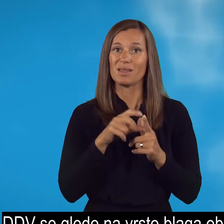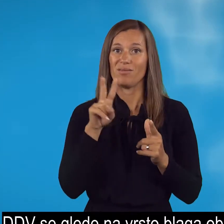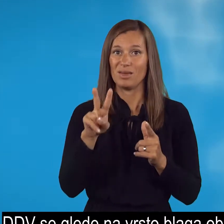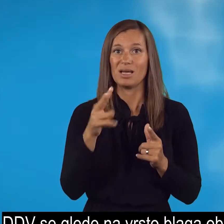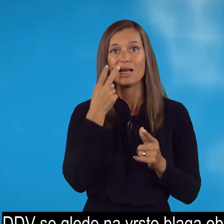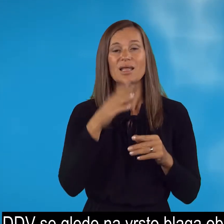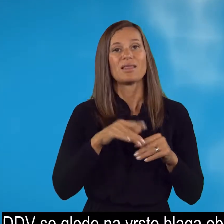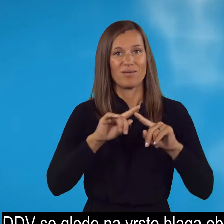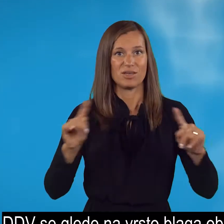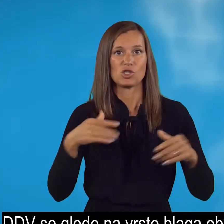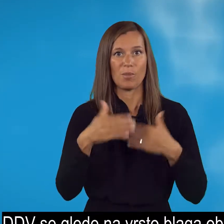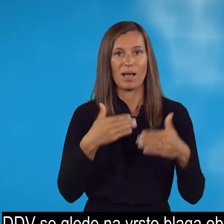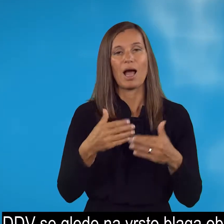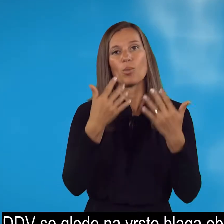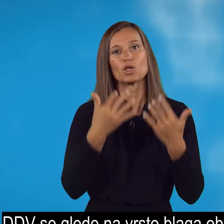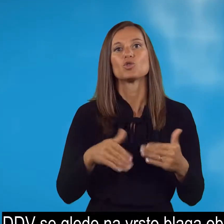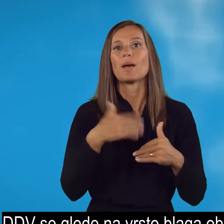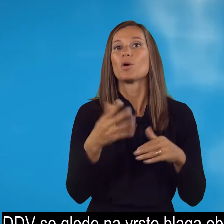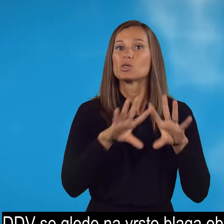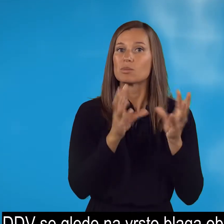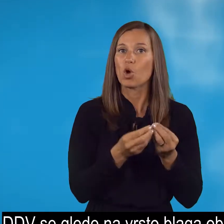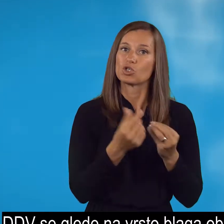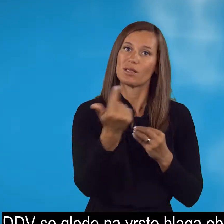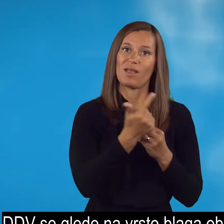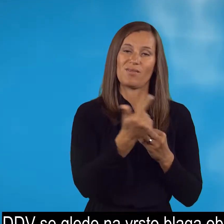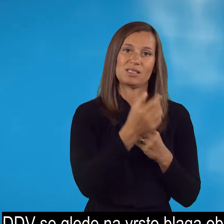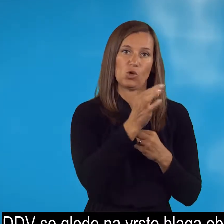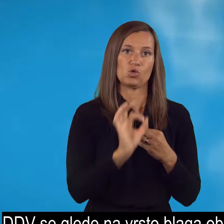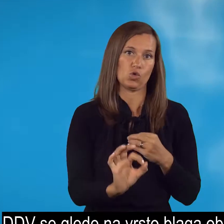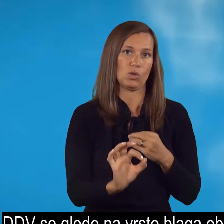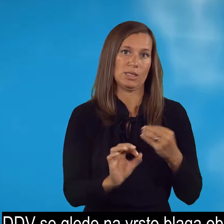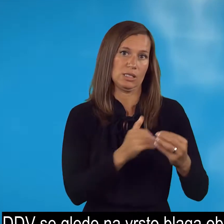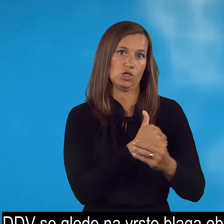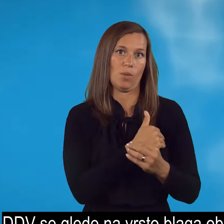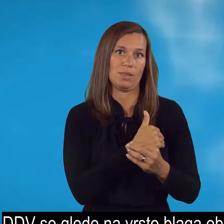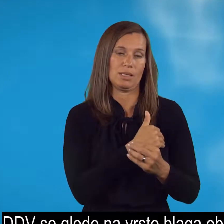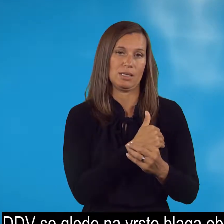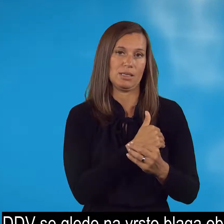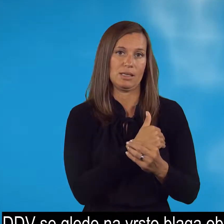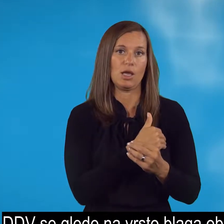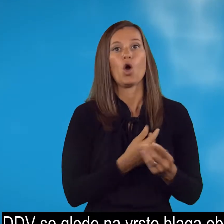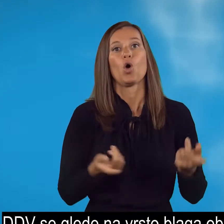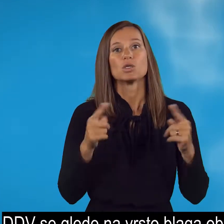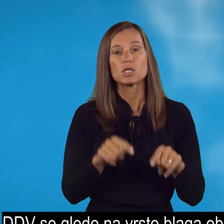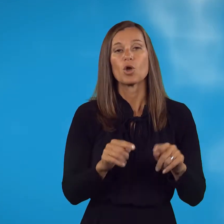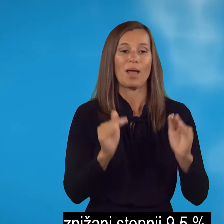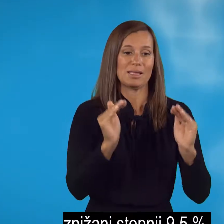DDV se glede na vrsto blaga obračuna po splošni 22-odstotni stopnji oziroma